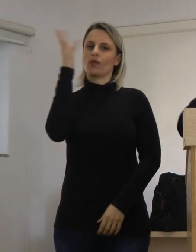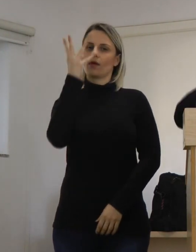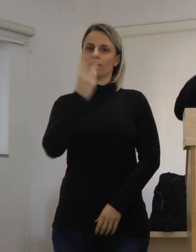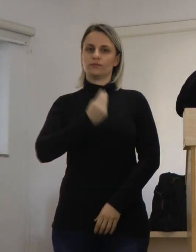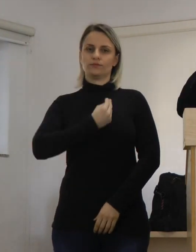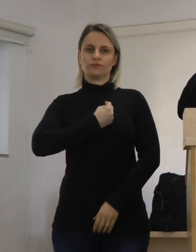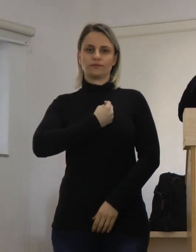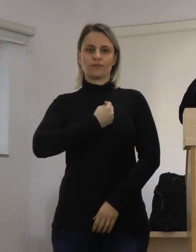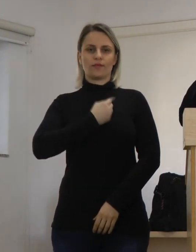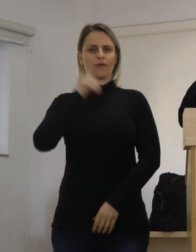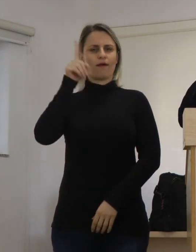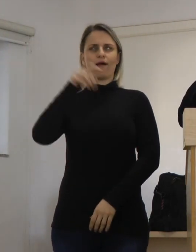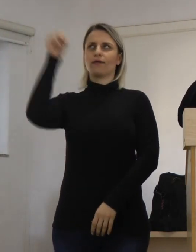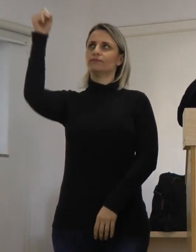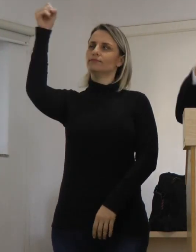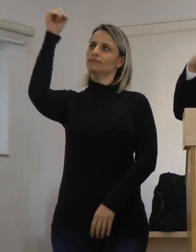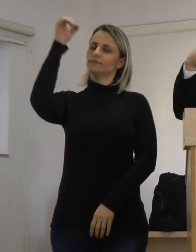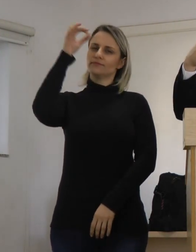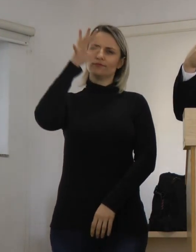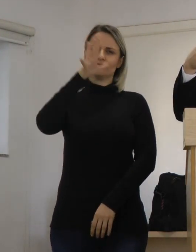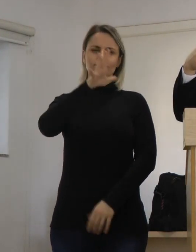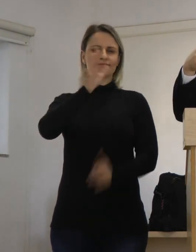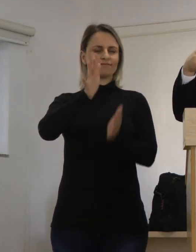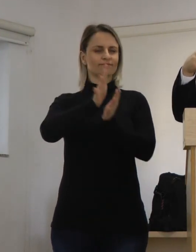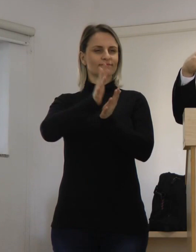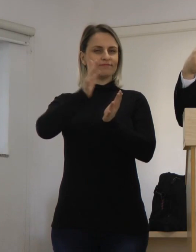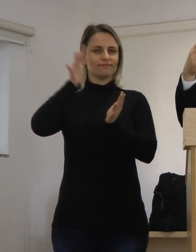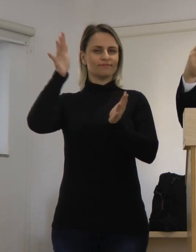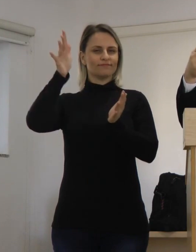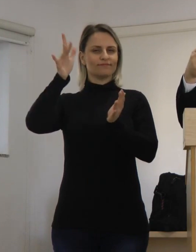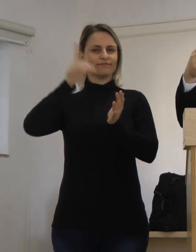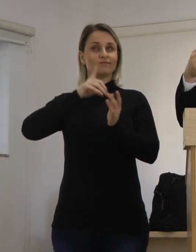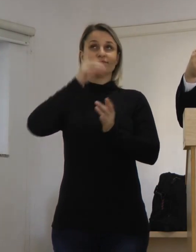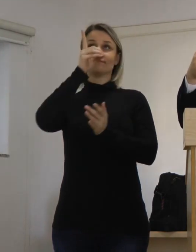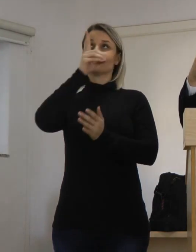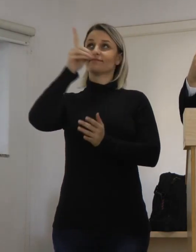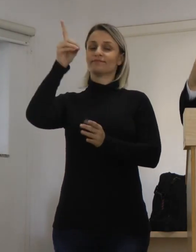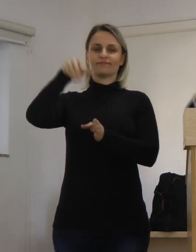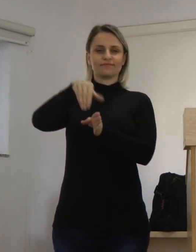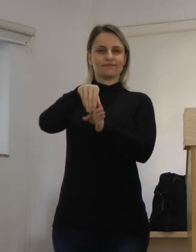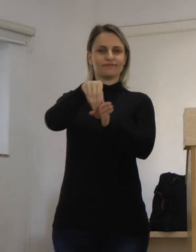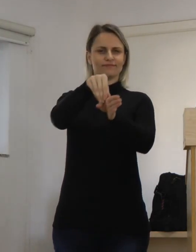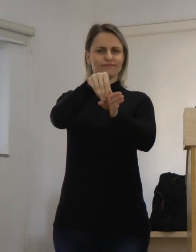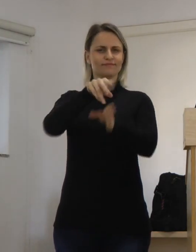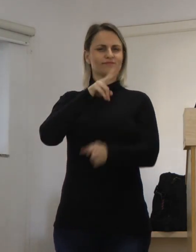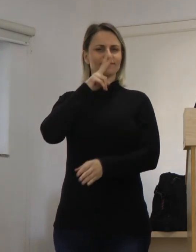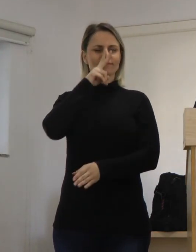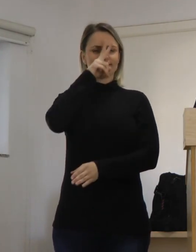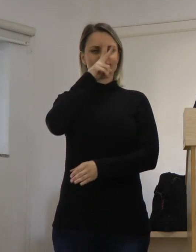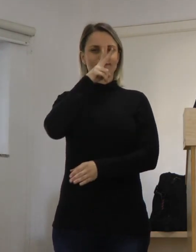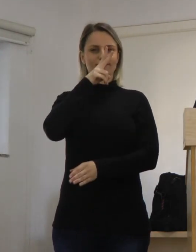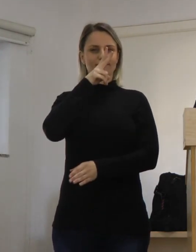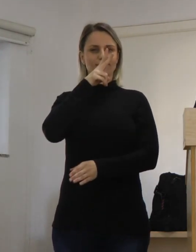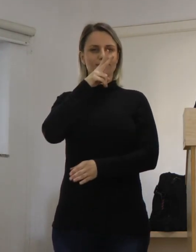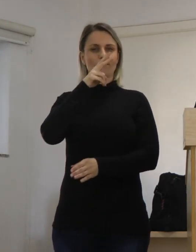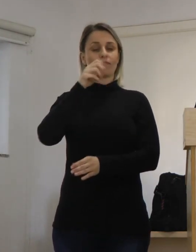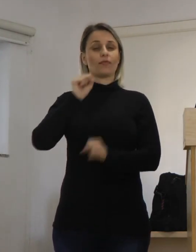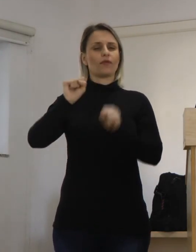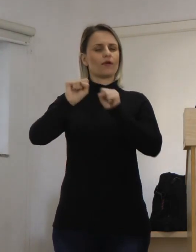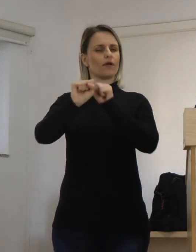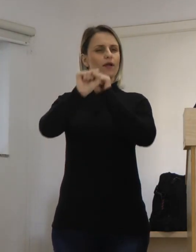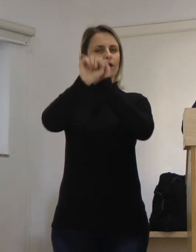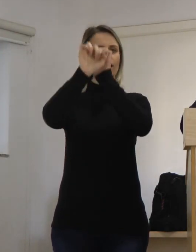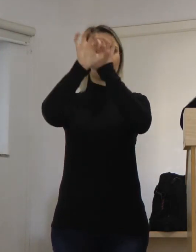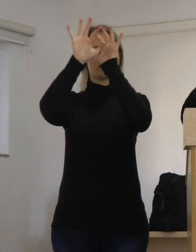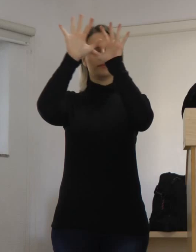Espiritismo é uma luz gloriosa, divina e forte, que clareia toda a